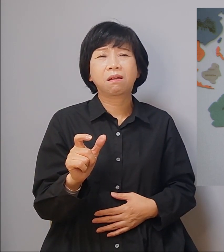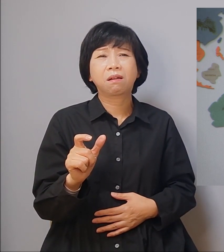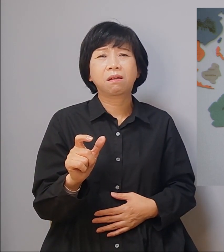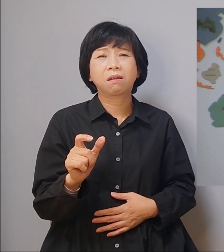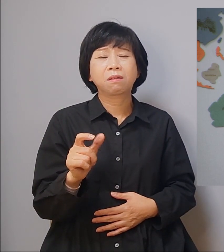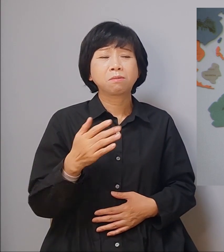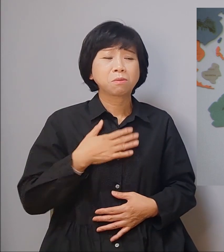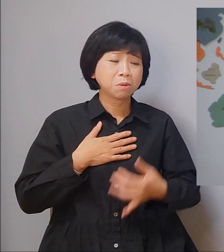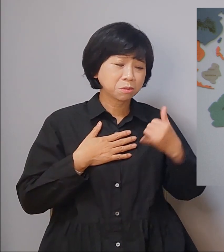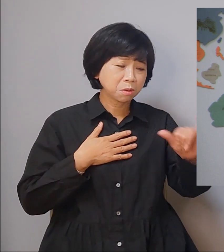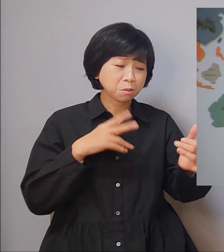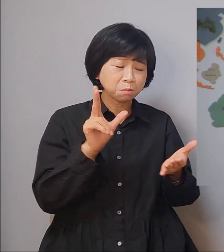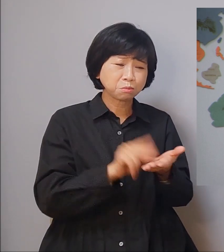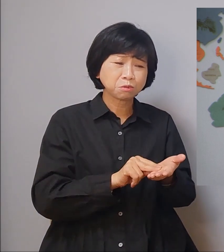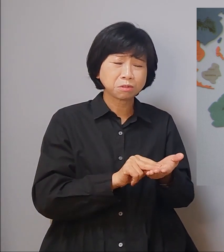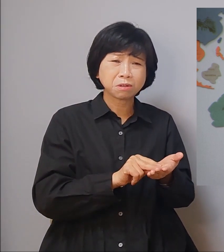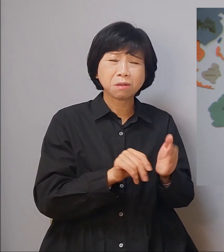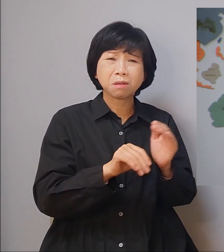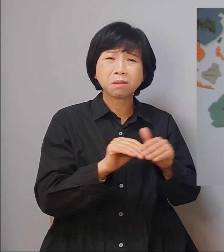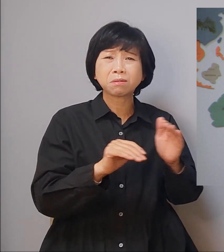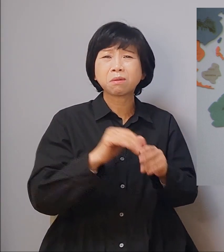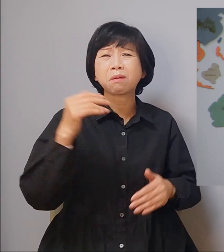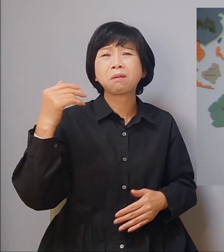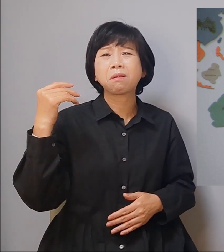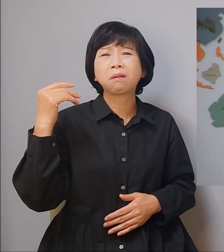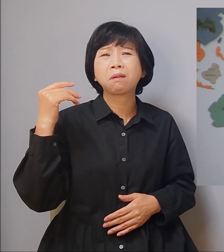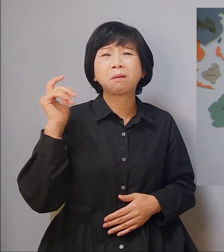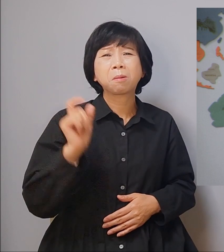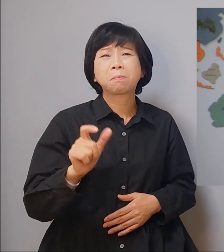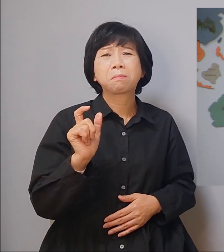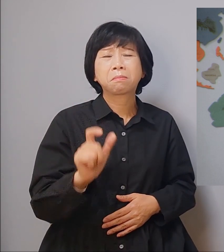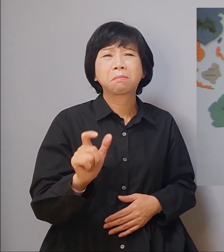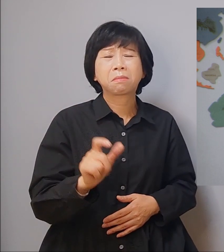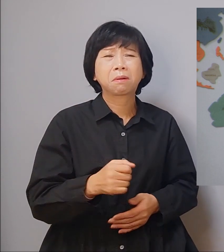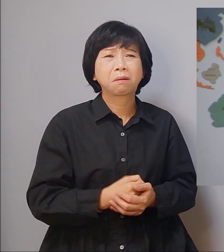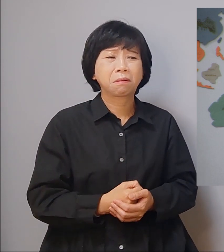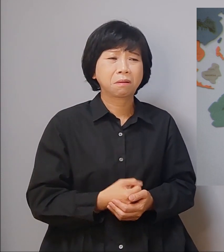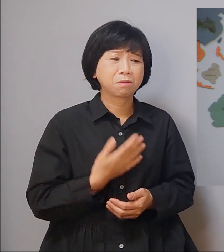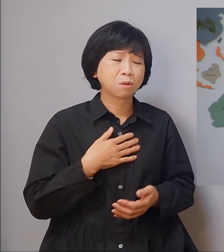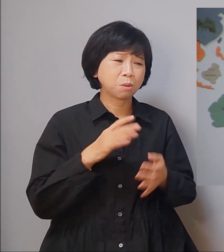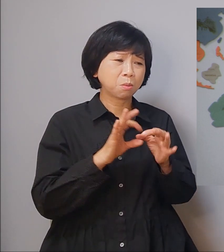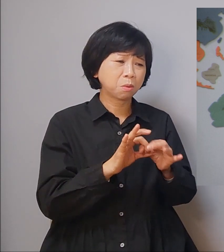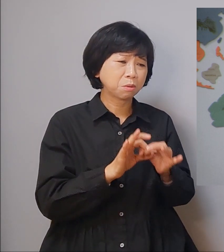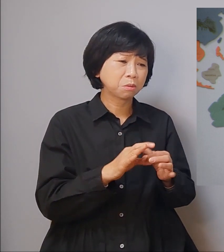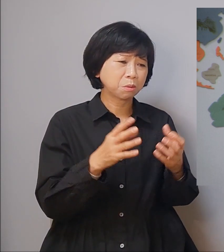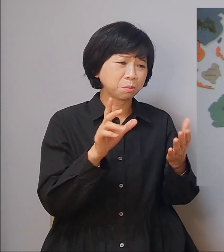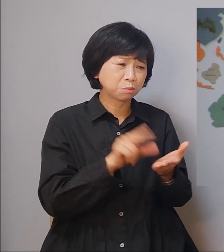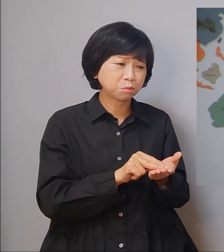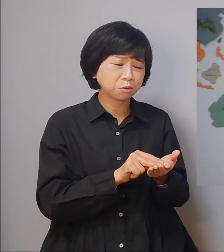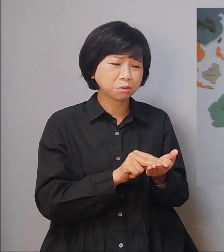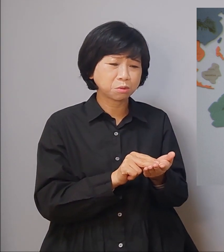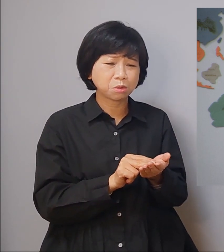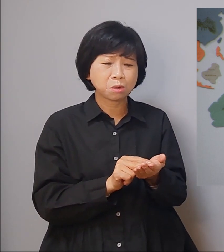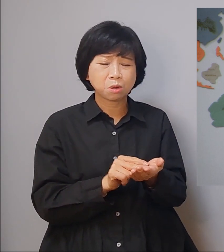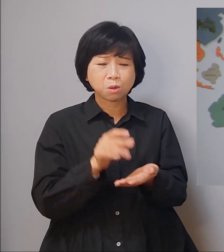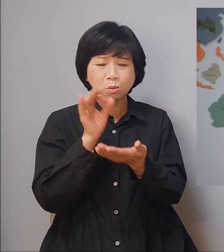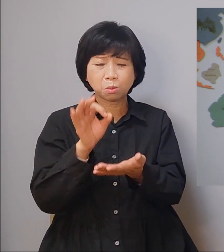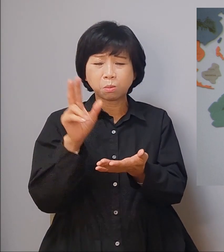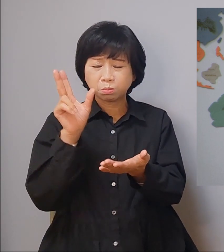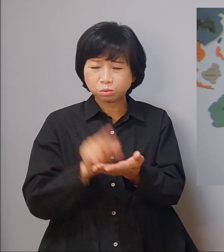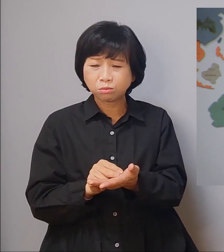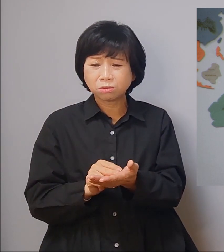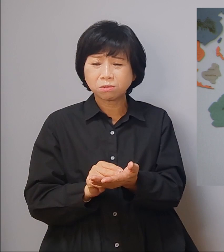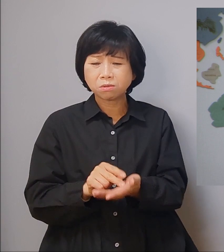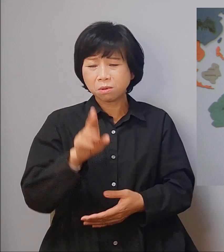왜 내 자녀 문제 해결해 주시지 않습니까? 내 돈 문제, 내 관계 문제, 내 질병 문제 왜 해결해 주시지